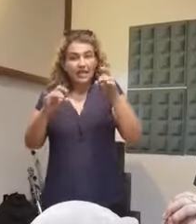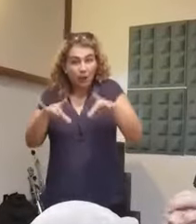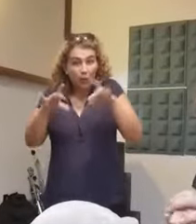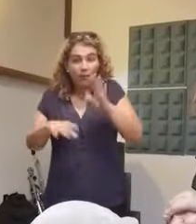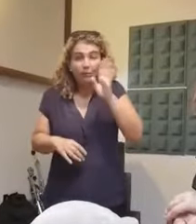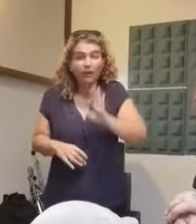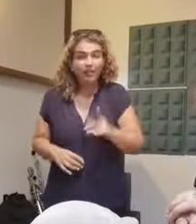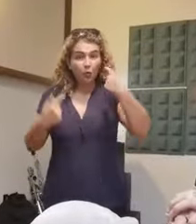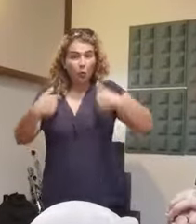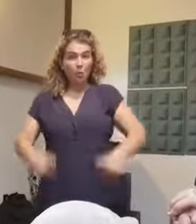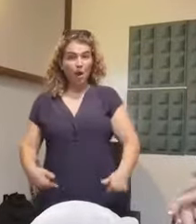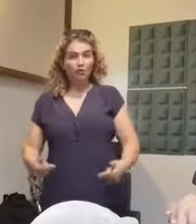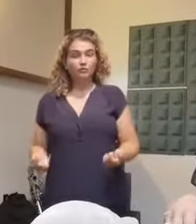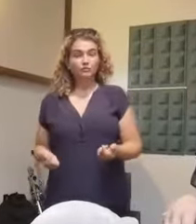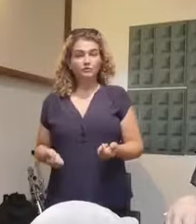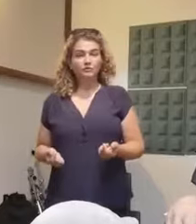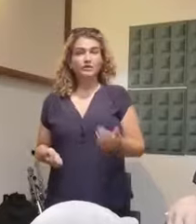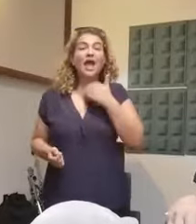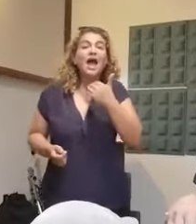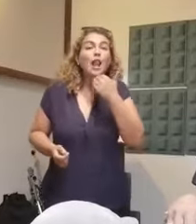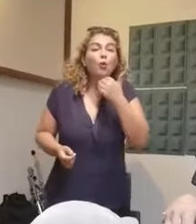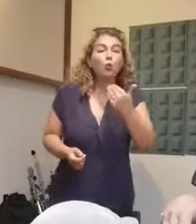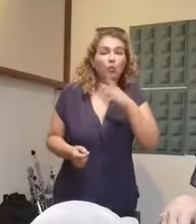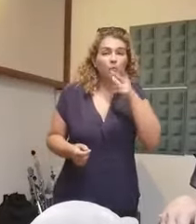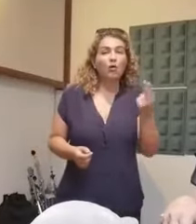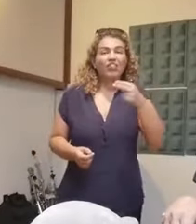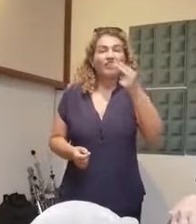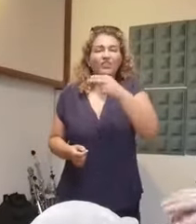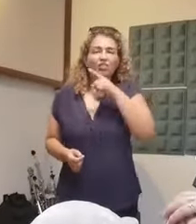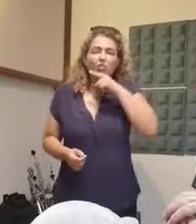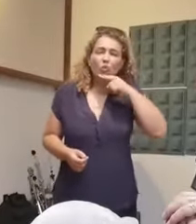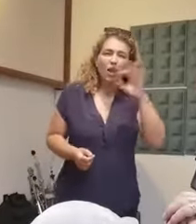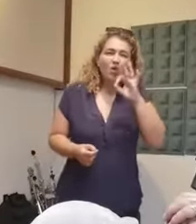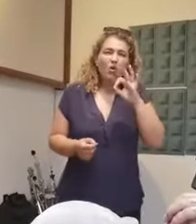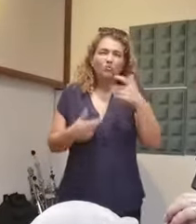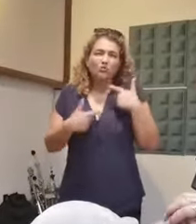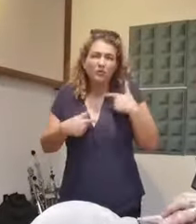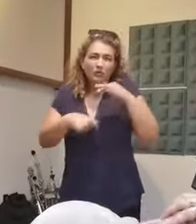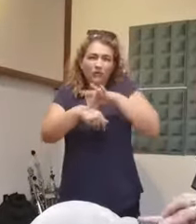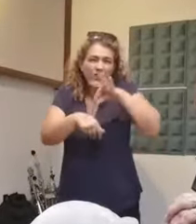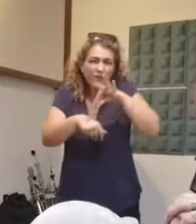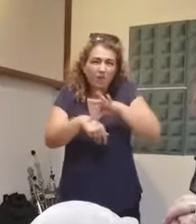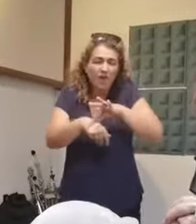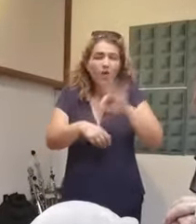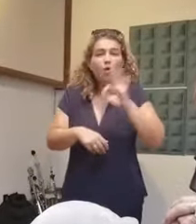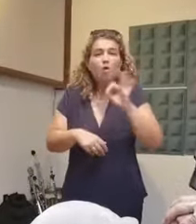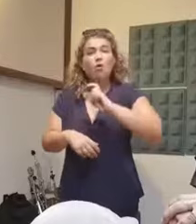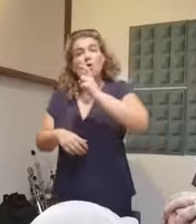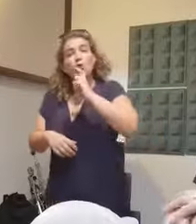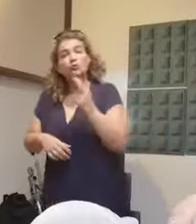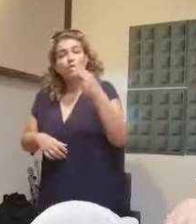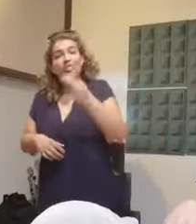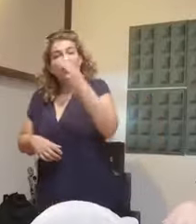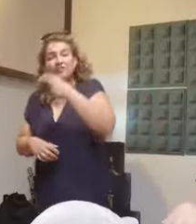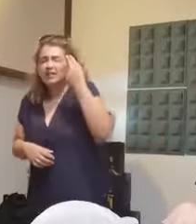que se suicidan. Algunos por enfermedad, porque enfermedad grave y dolor y sufrimiento, y otros porque entran en cautiverio.